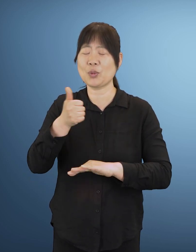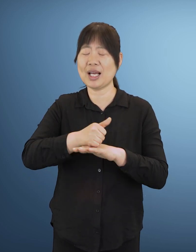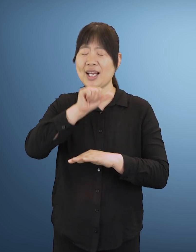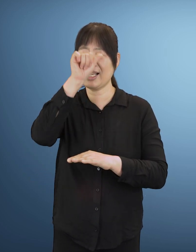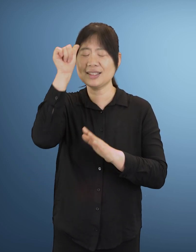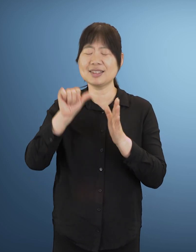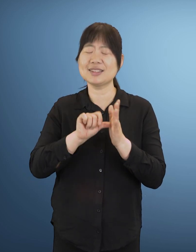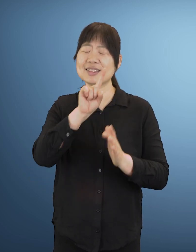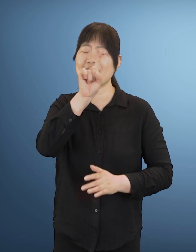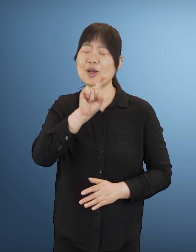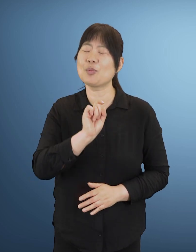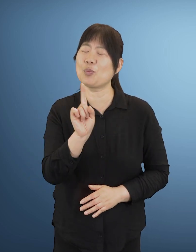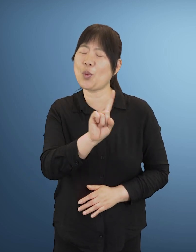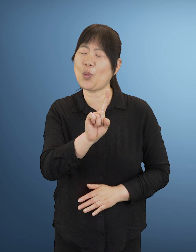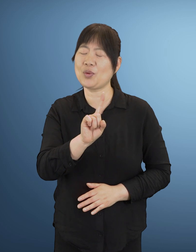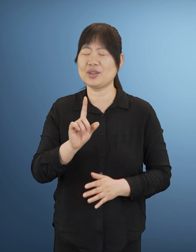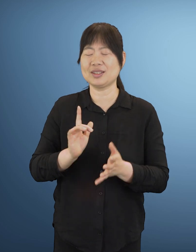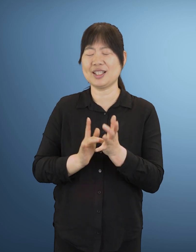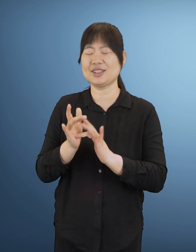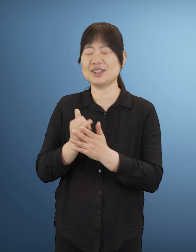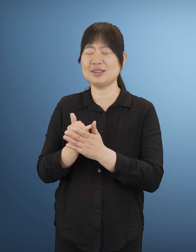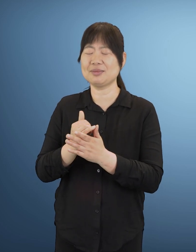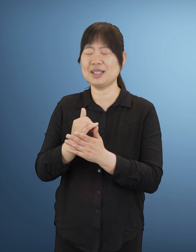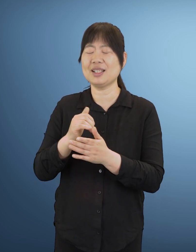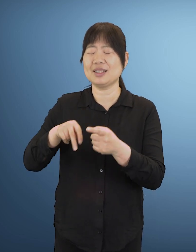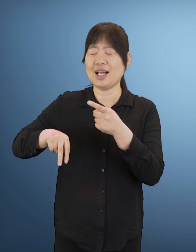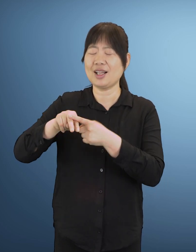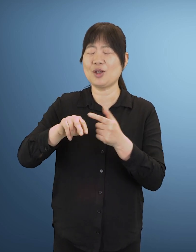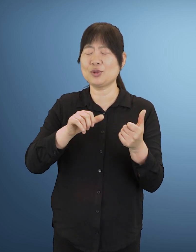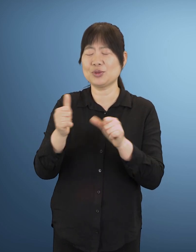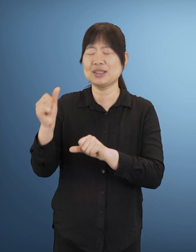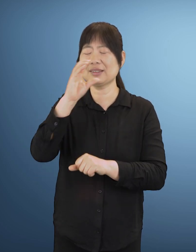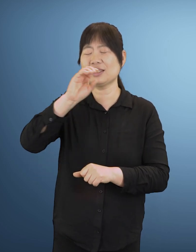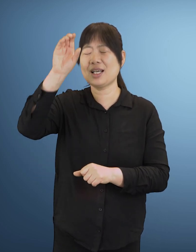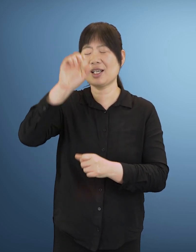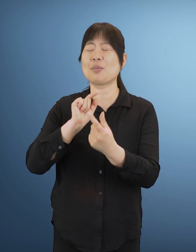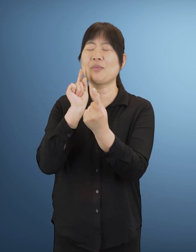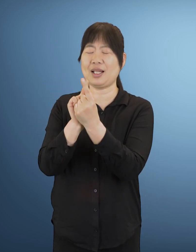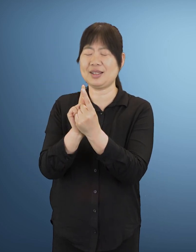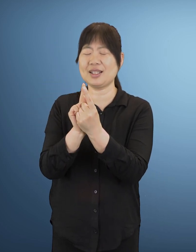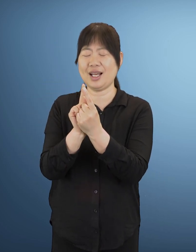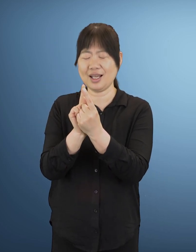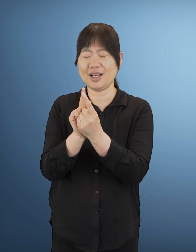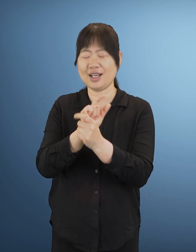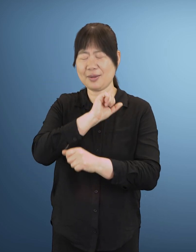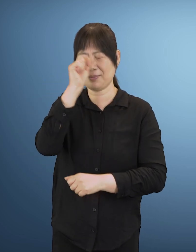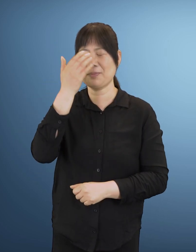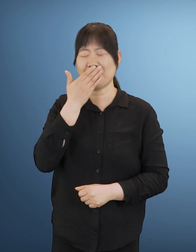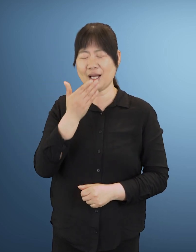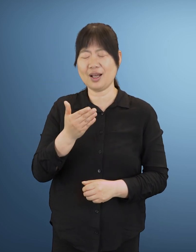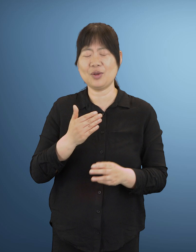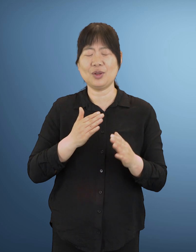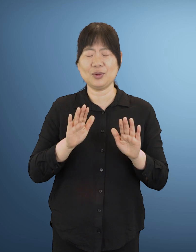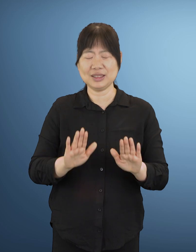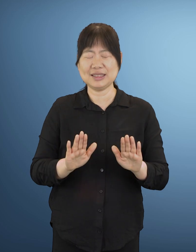십자가 만나야 성공합니다. 여러분 그렇게 믿으십니까? 오늘 이 세 가지 주제를